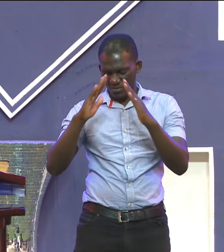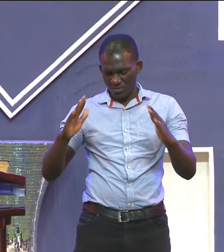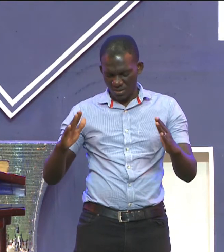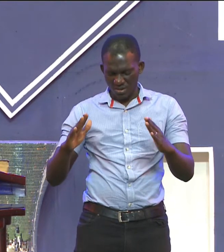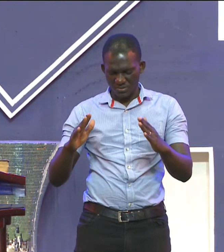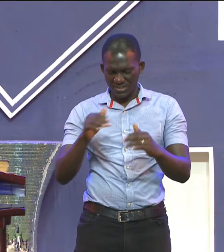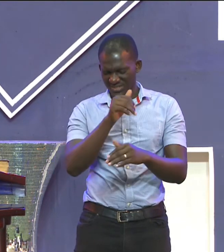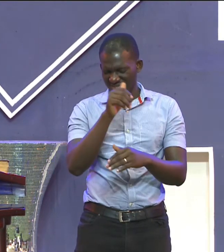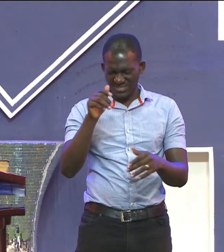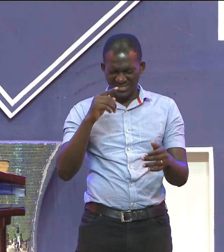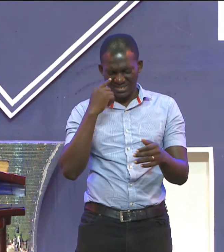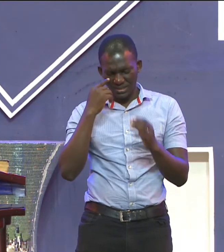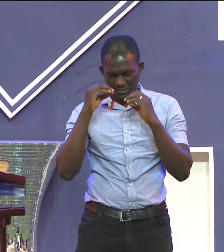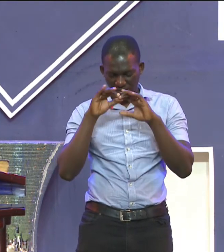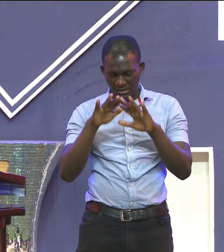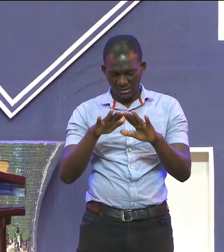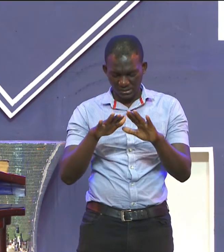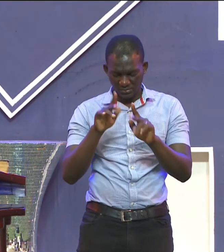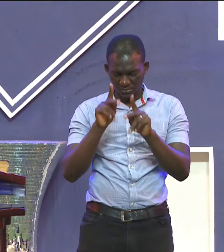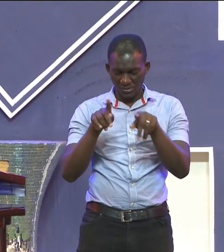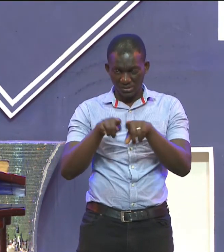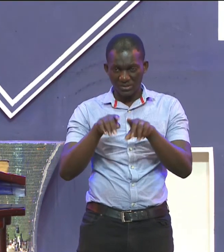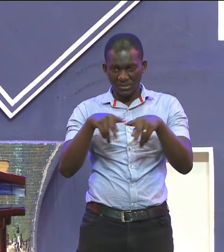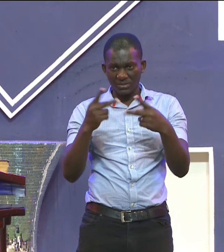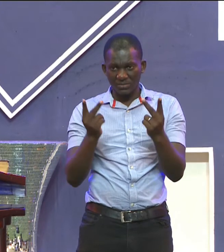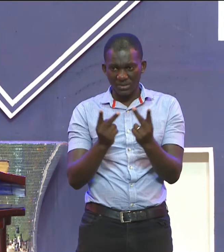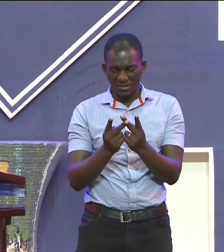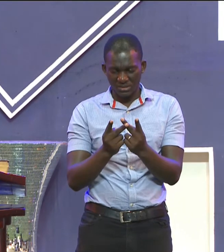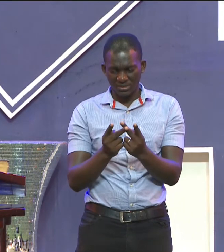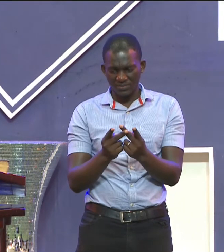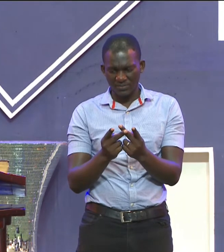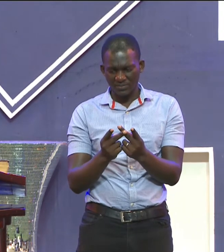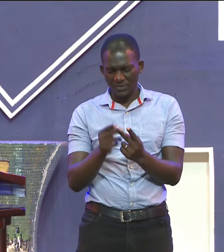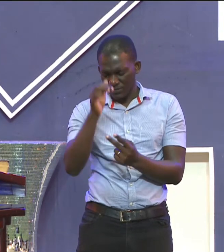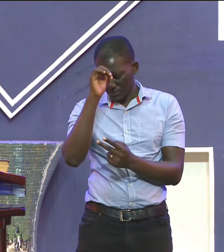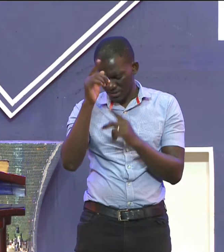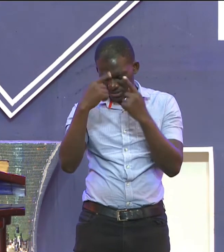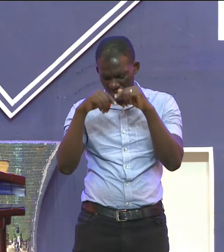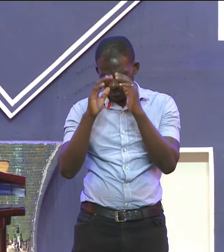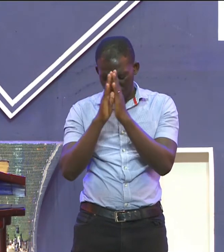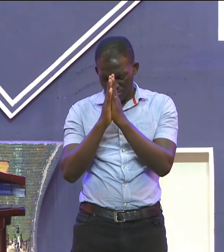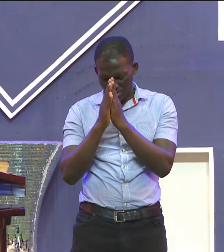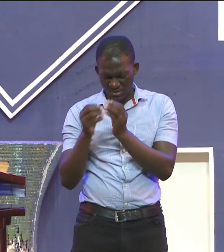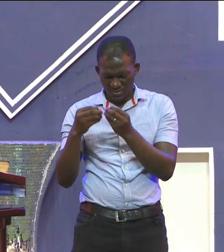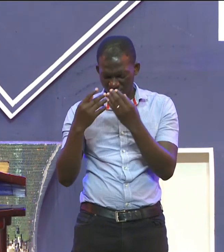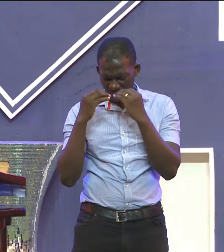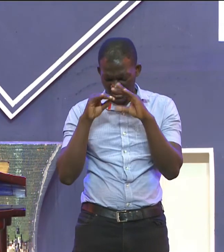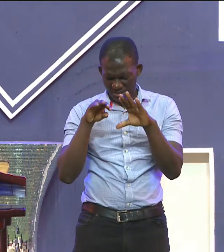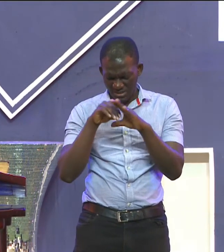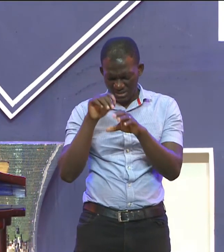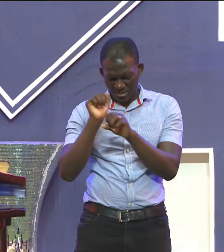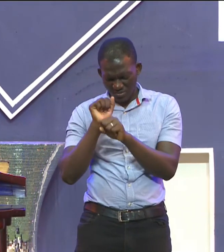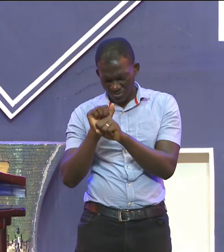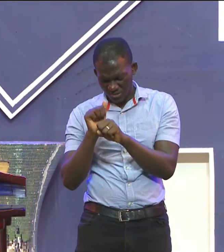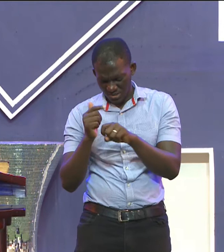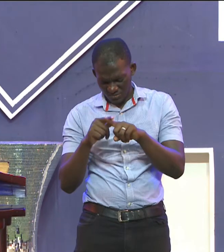omukisa eyo yonna gye baweerayo n'abali mu kifo kino muyinza buli kintu kyonna era tata tusaba balabisa omukisa mirimu gyabwe